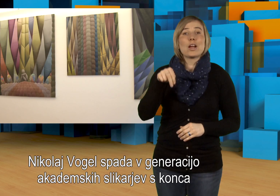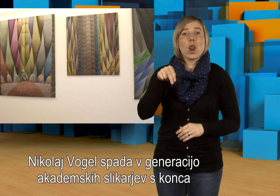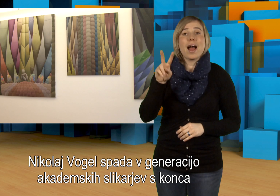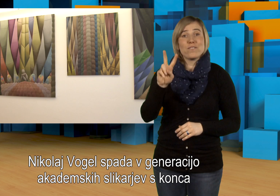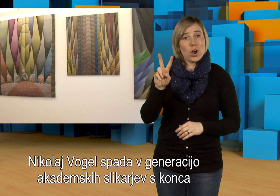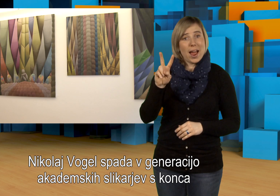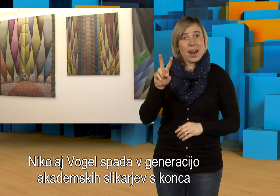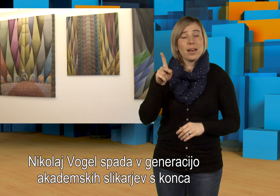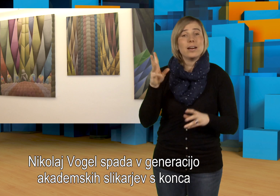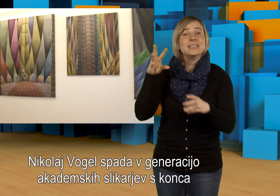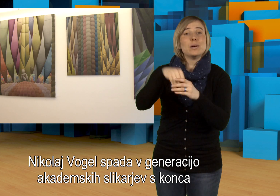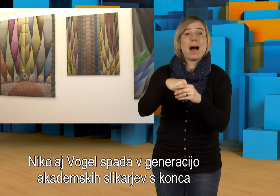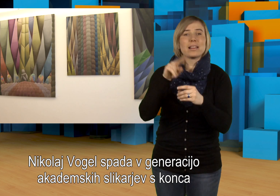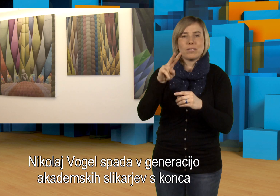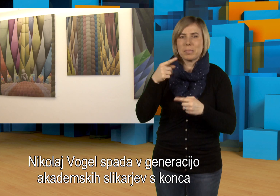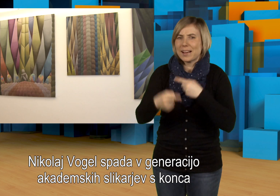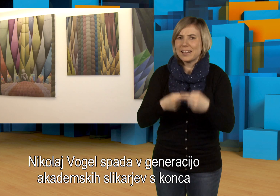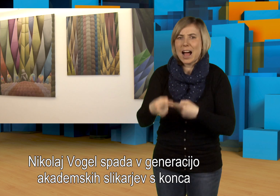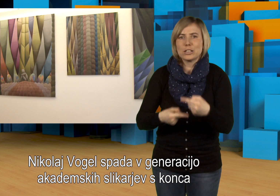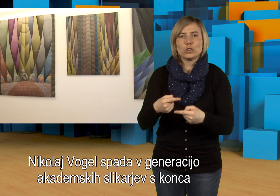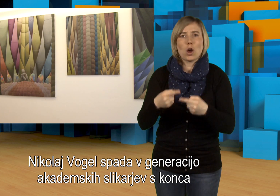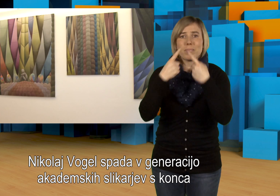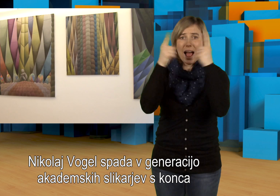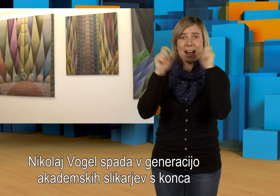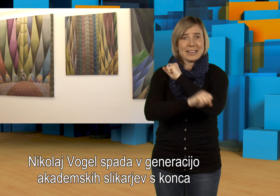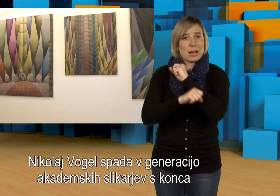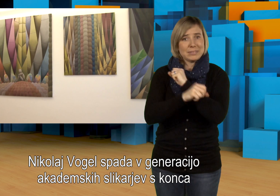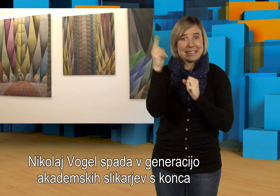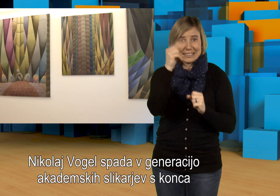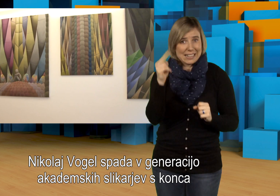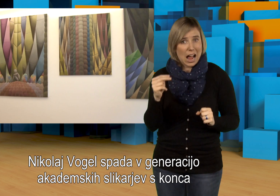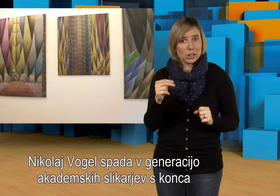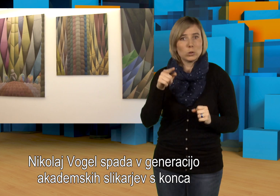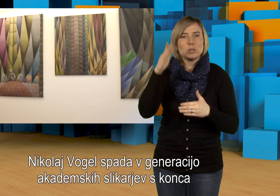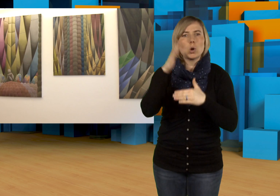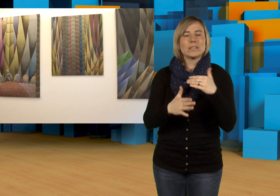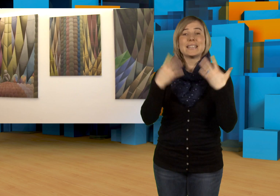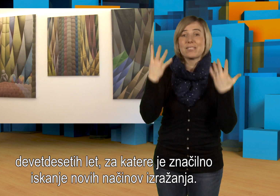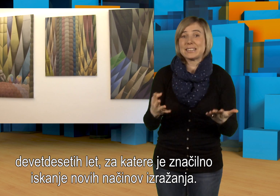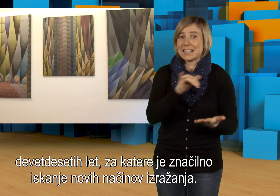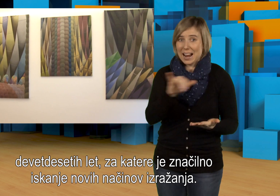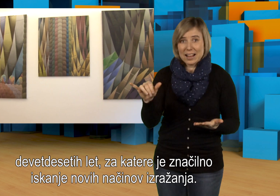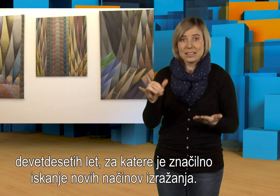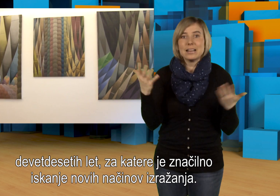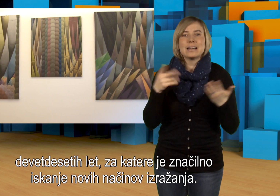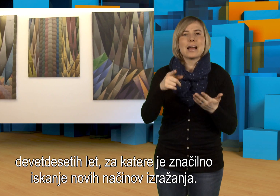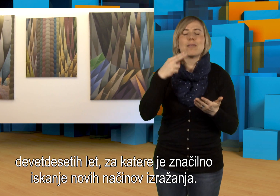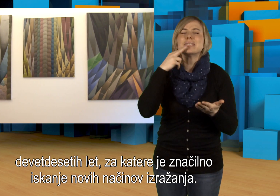Nikolaj Vogel spada v generacijo akademskih slikarjev s konca 90-ih let, za katere je značilno iskanje